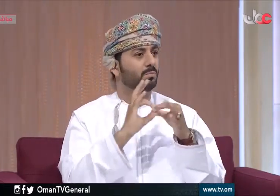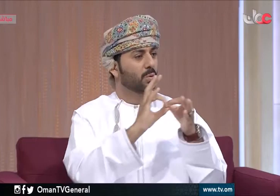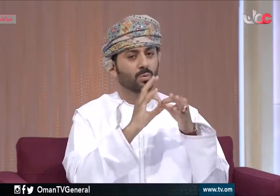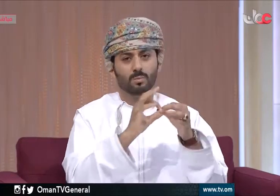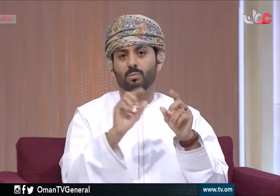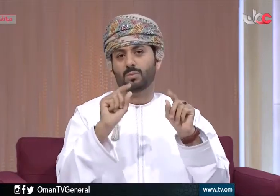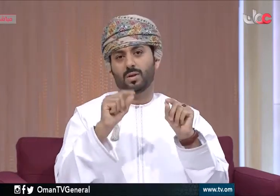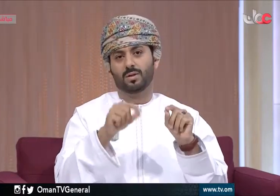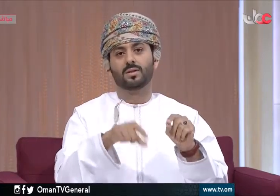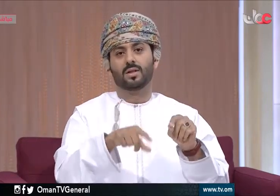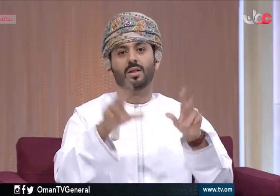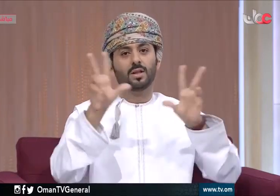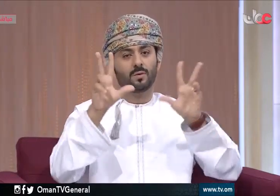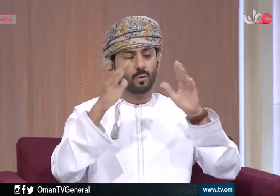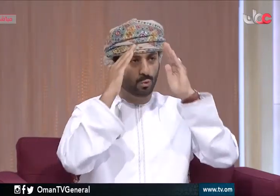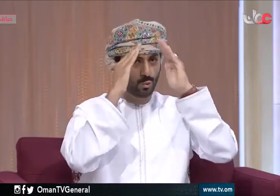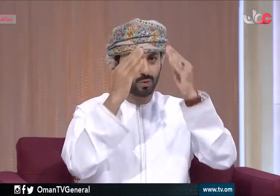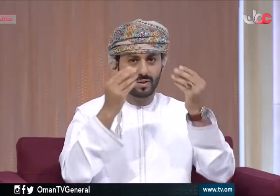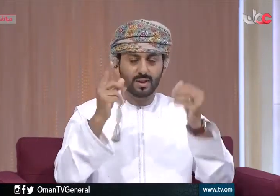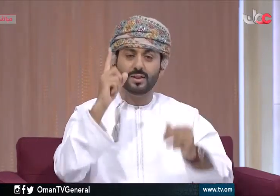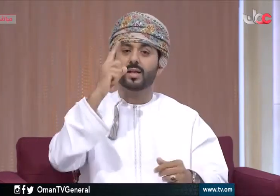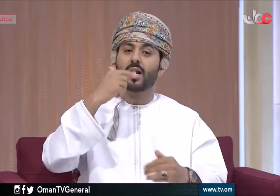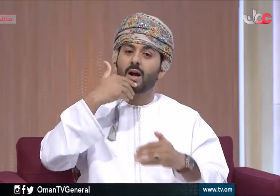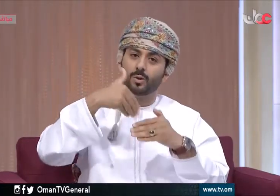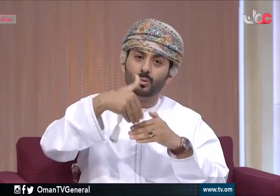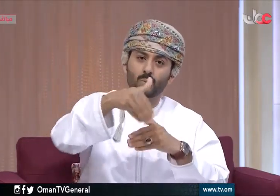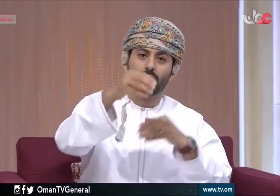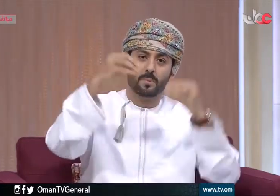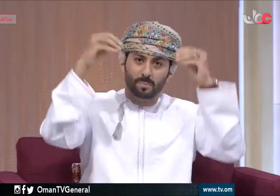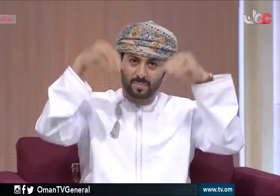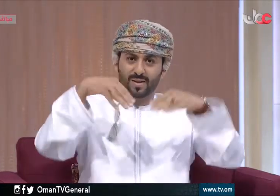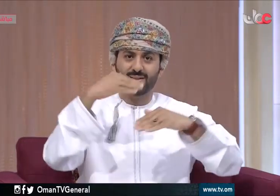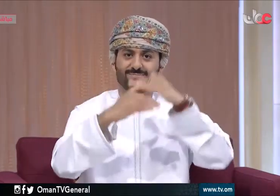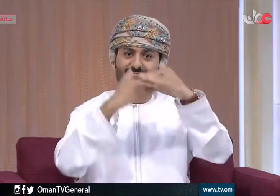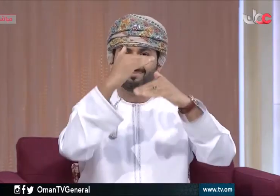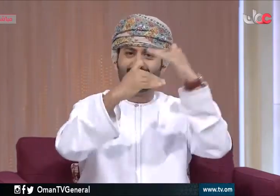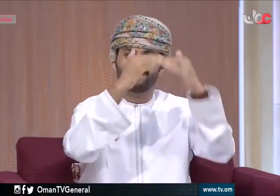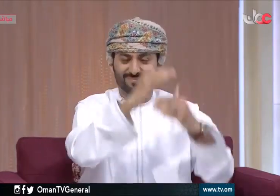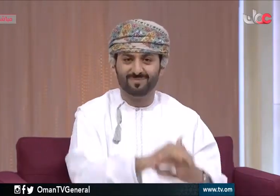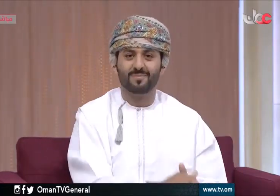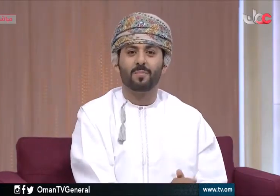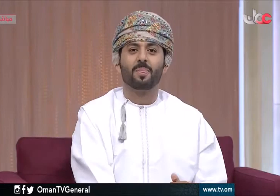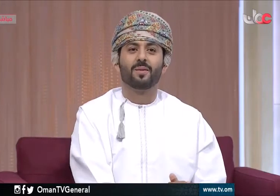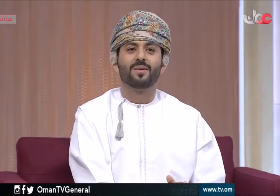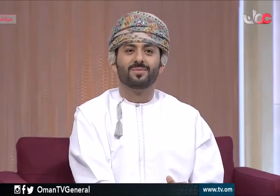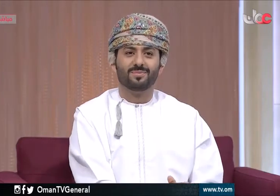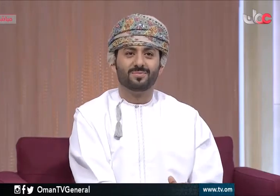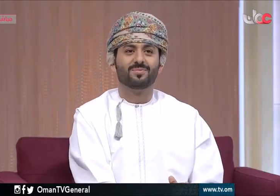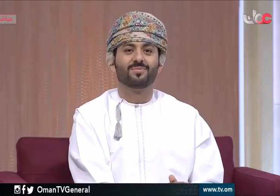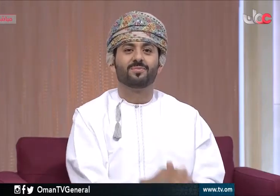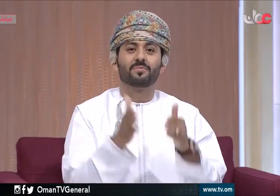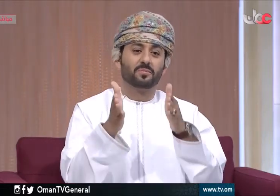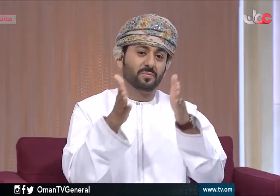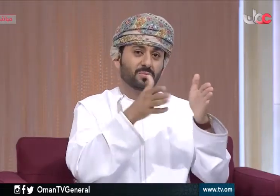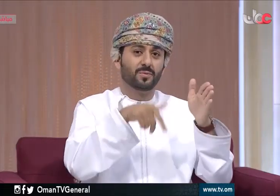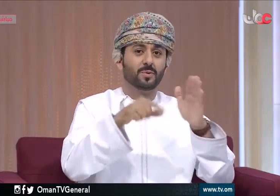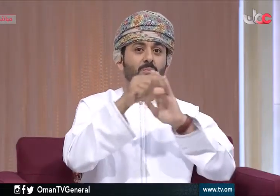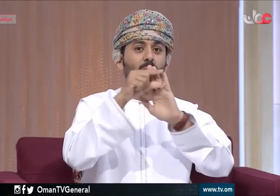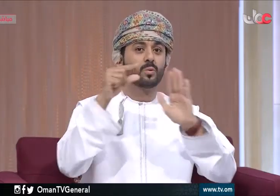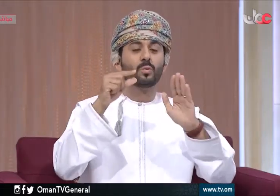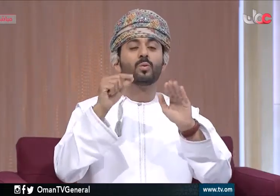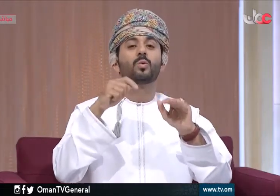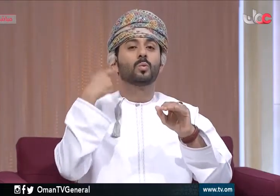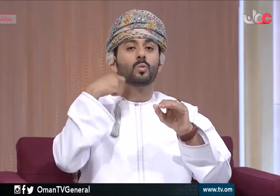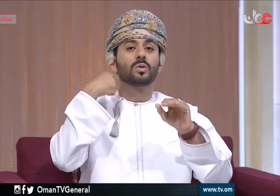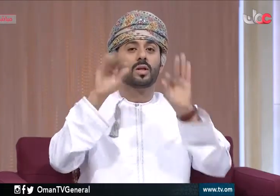وأيضا التنظيم الرائع، وأيضا التواصل اللامحدود للأشخاص ذوي الإعاقة السمعية وأيضا للتطور.